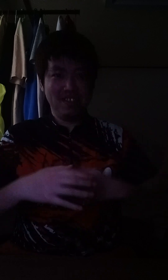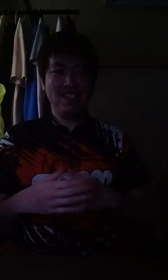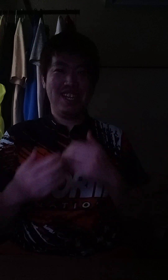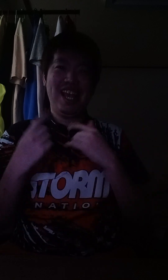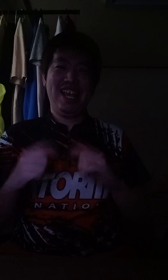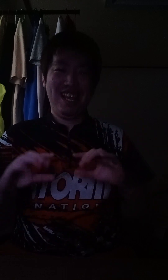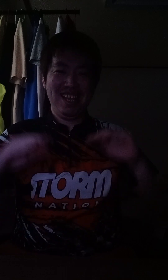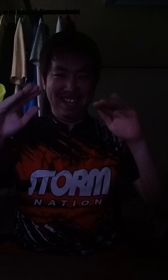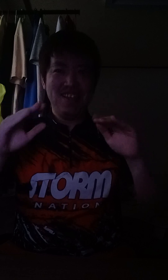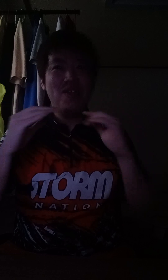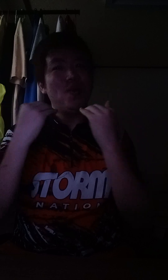감개무량합니다.